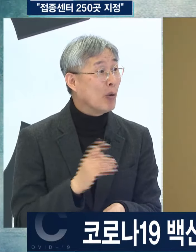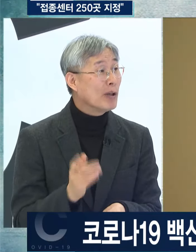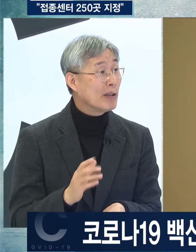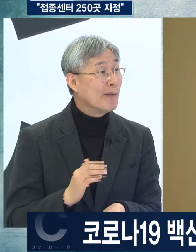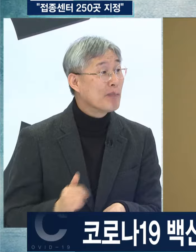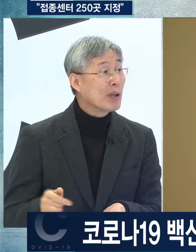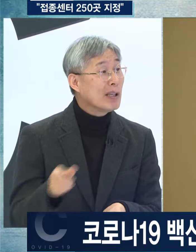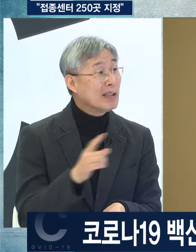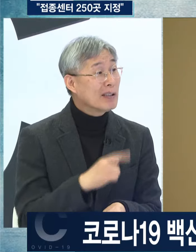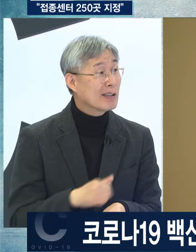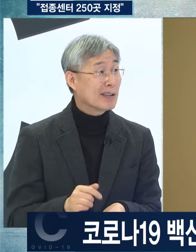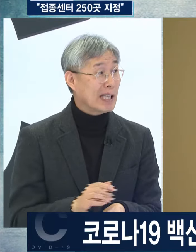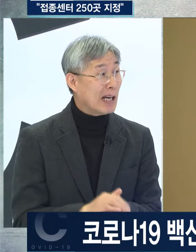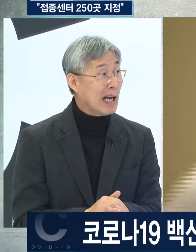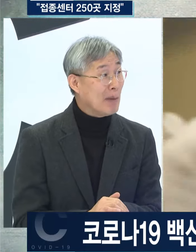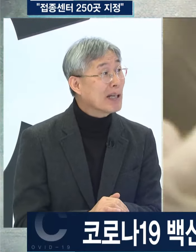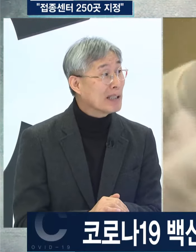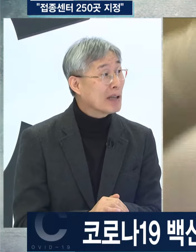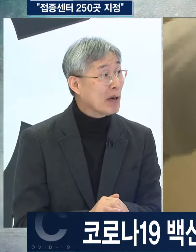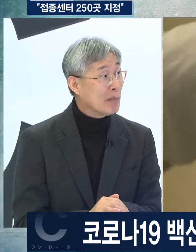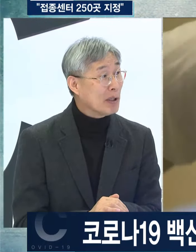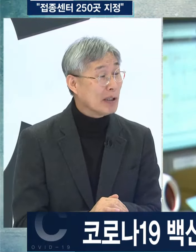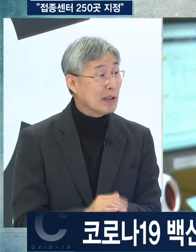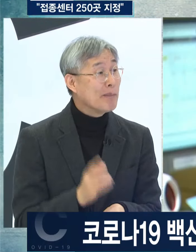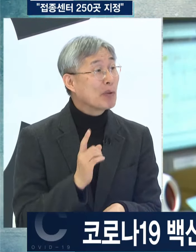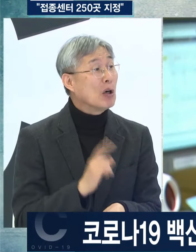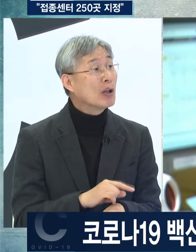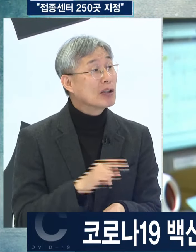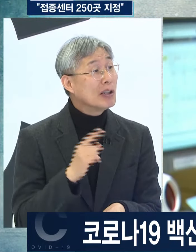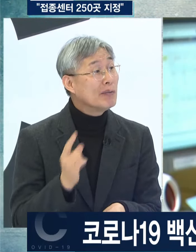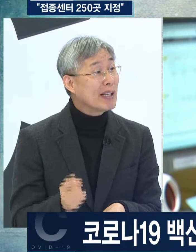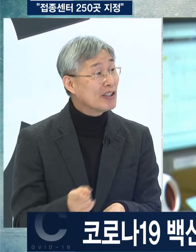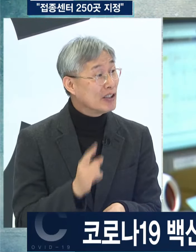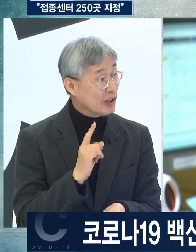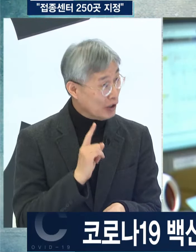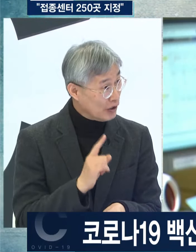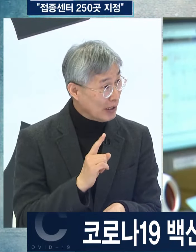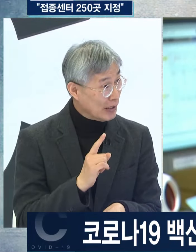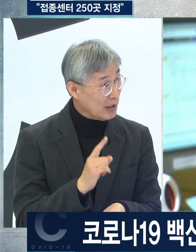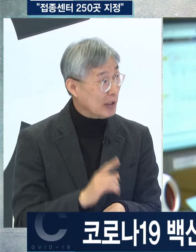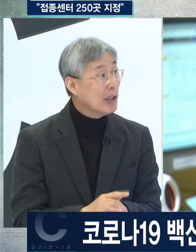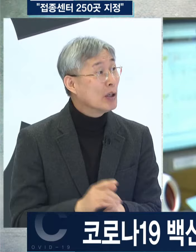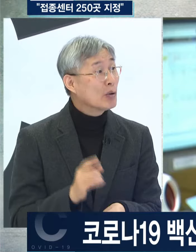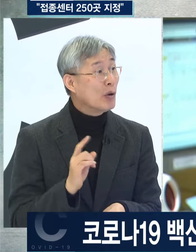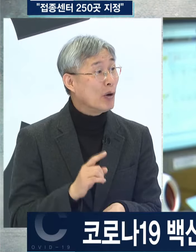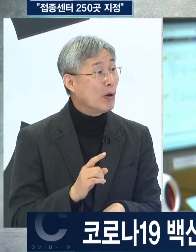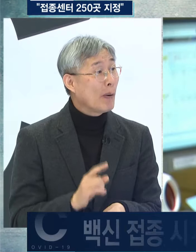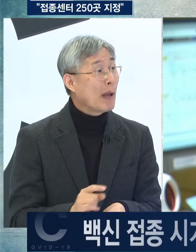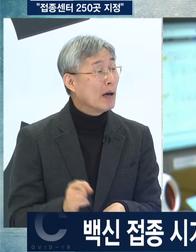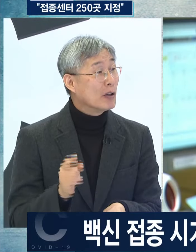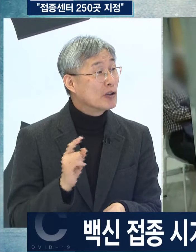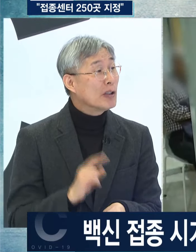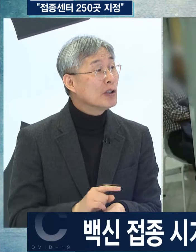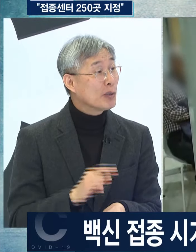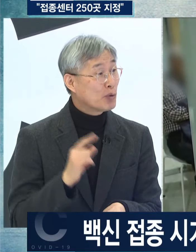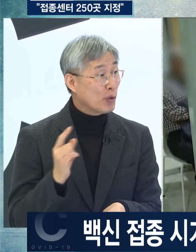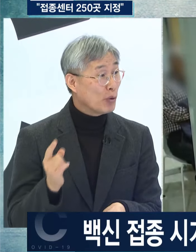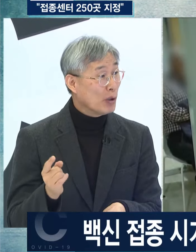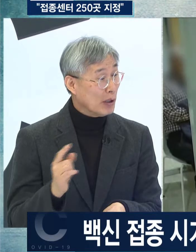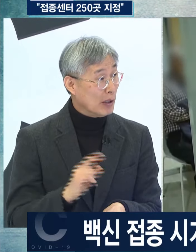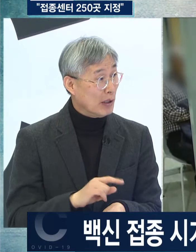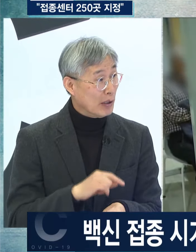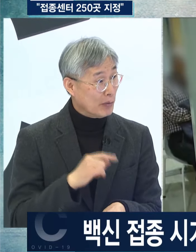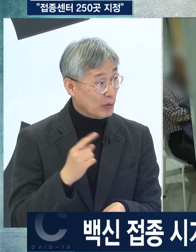때문에 오히려 이런 것들을 다 감안한다고 하면 어떤 백신을 결정할지 또 어떤